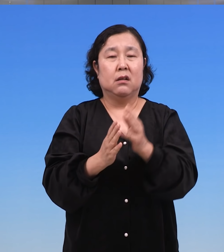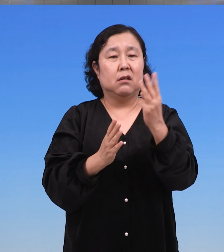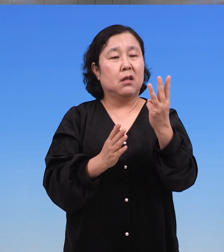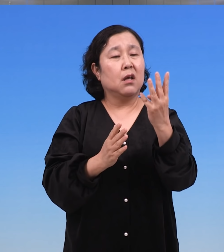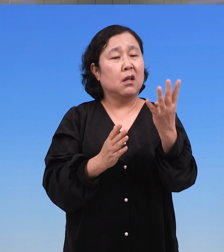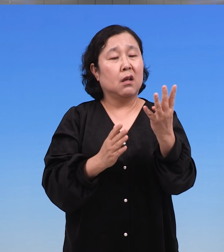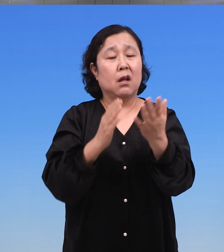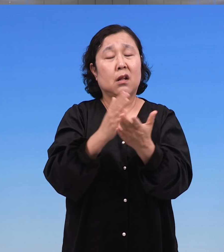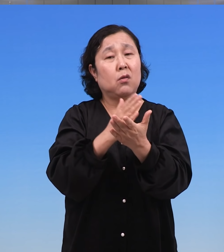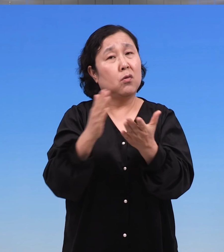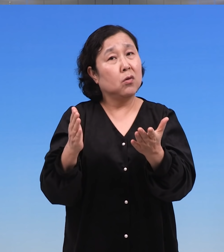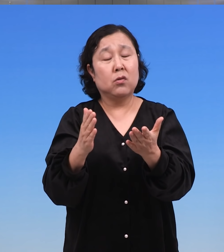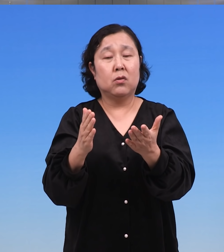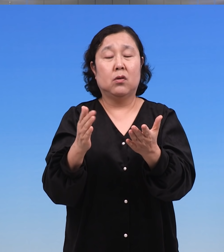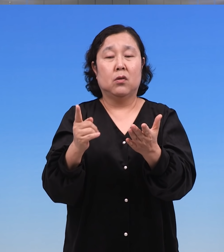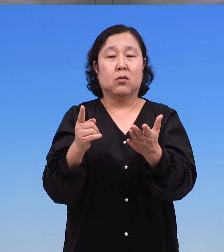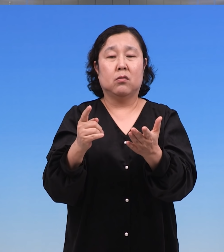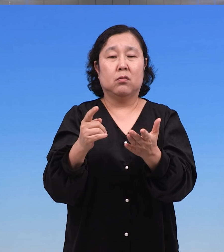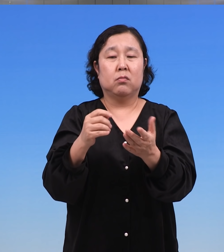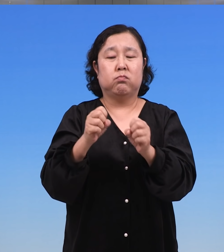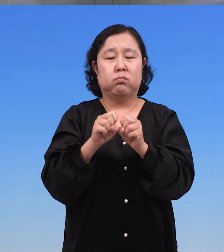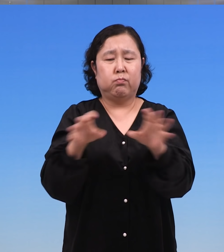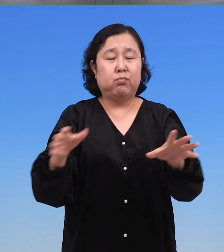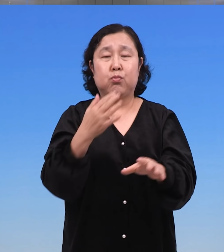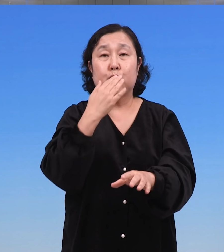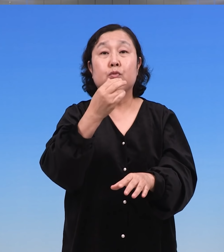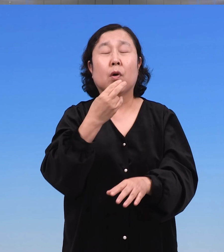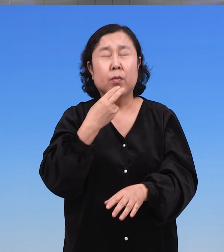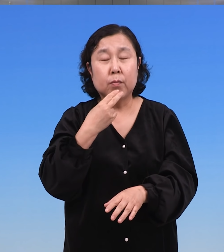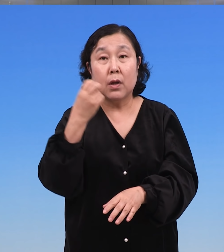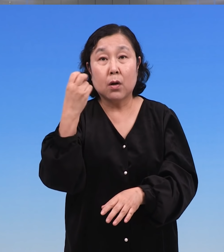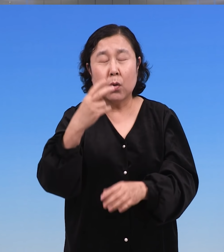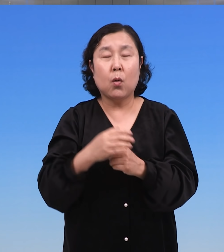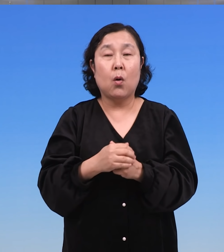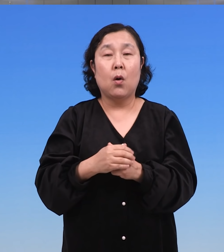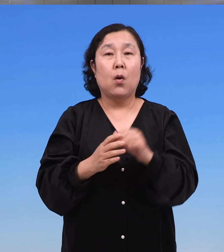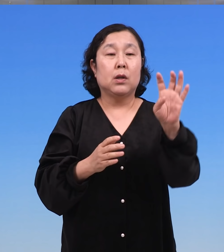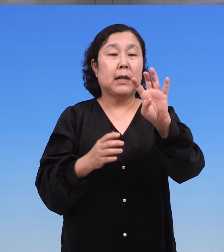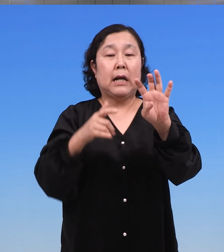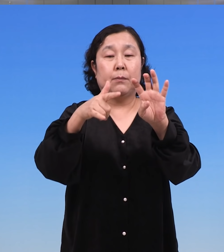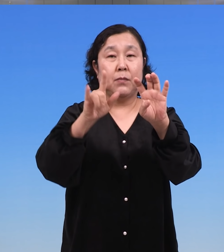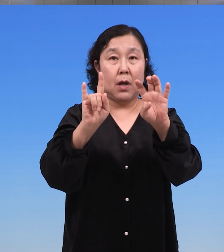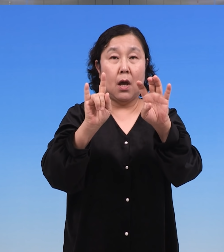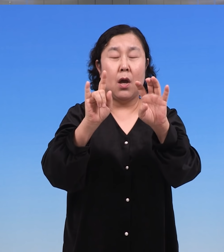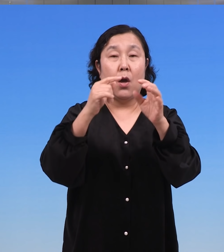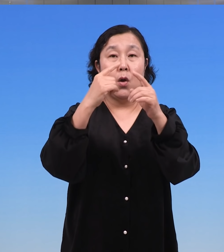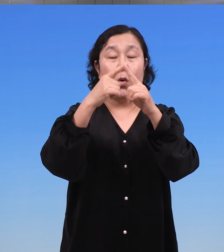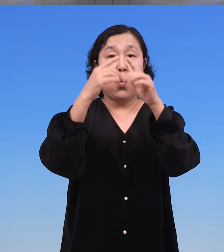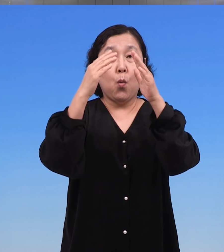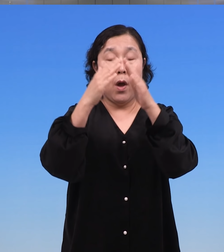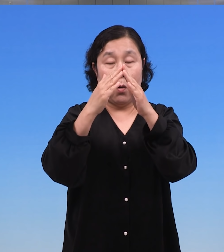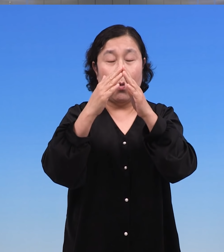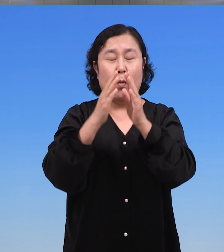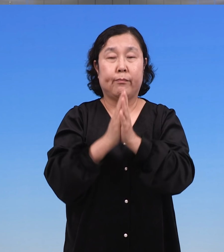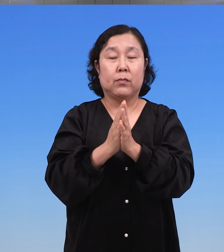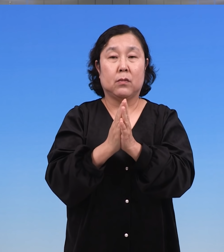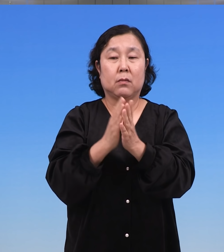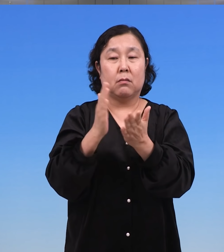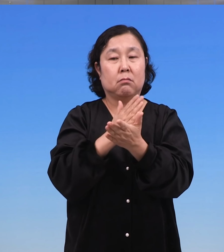3개, 4개 이렇게 나누어 가지고는 제대로 분립이 되지 않기 때문이고요. 사실은 40개 교회로 이제